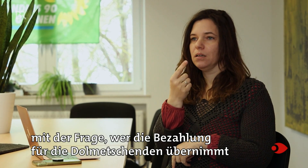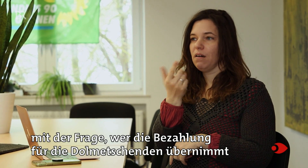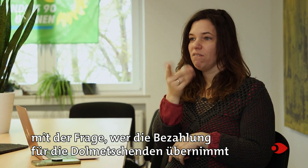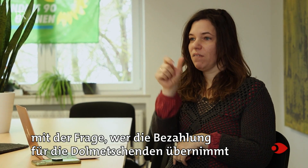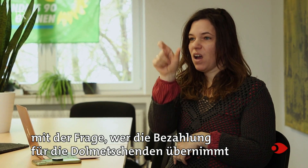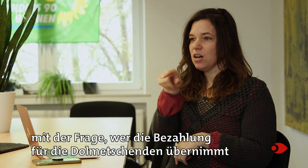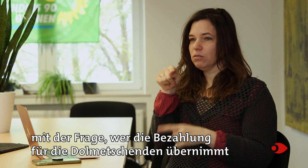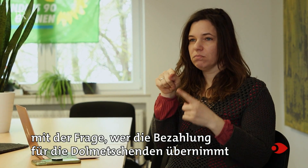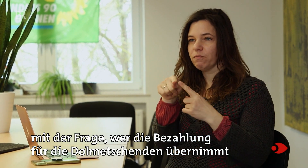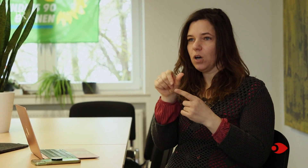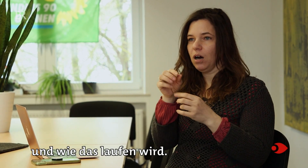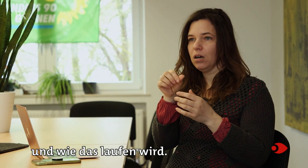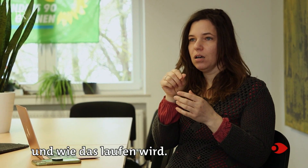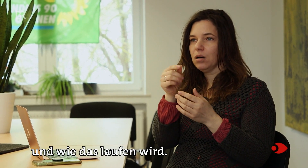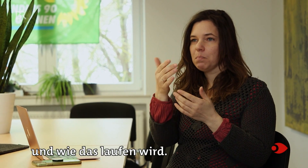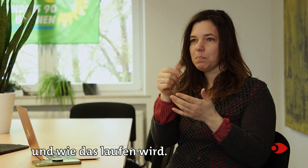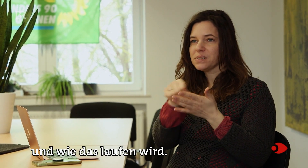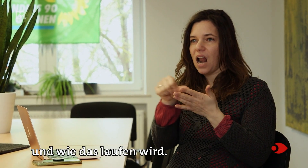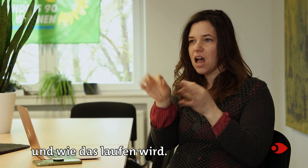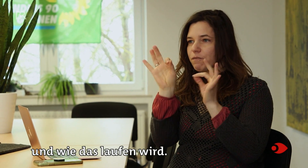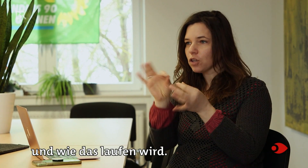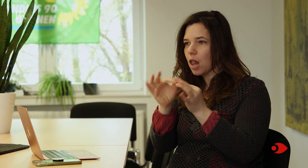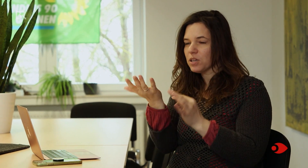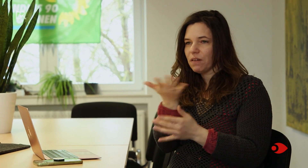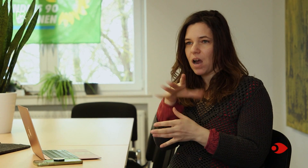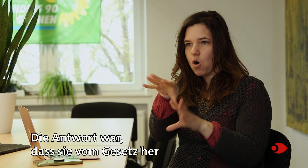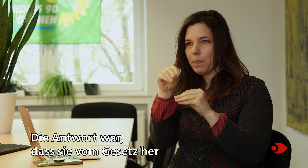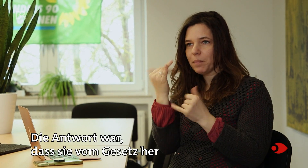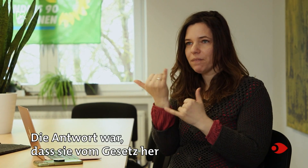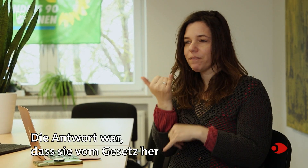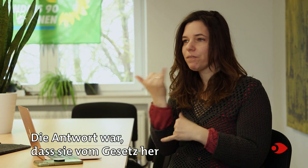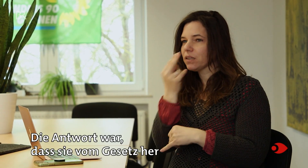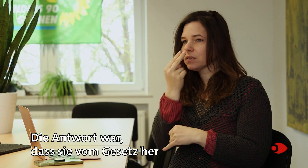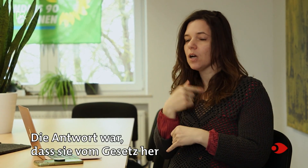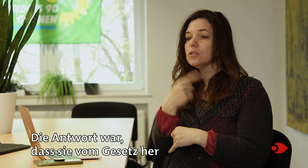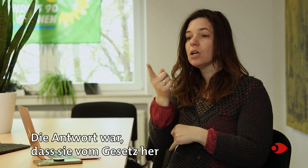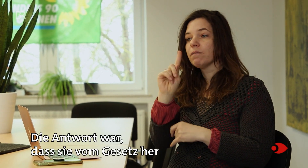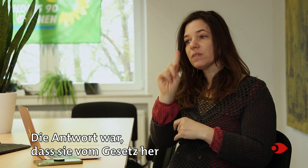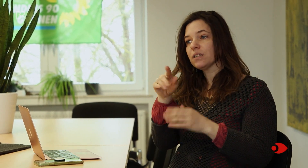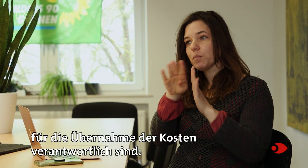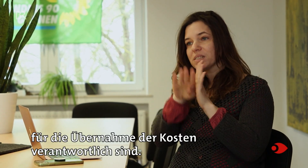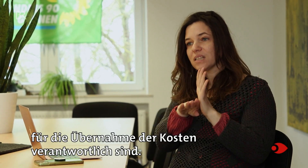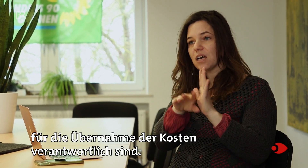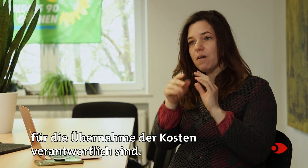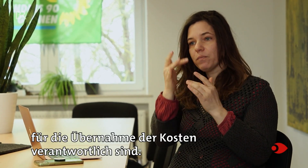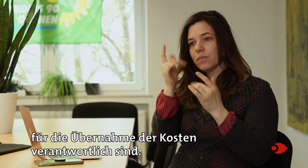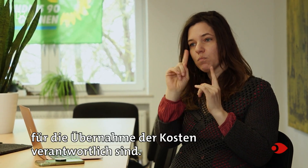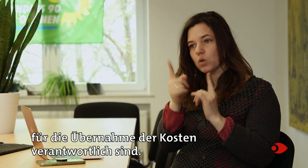für die Dolmetschenden übernimmt und wie das laufen wird. Die Antwort war, dass Sie vom Gesetz her für die Übernahme der Kosten verantwortlich